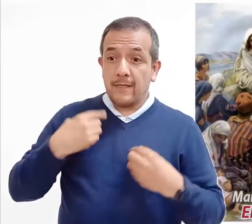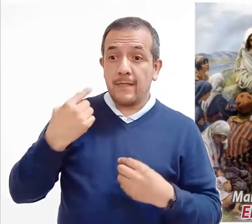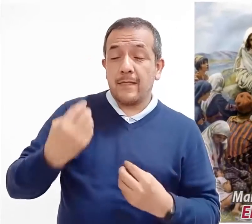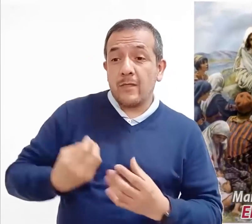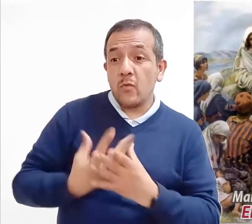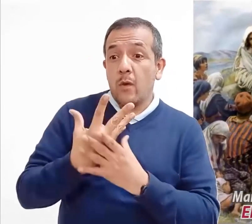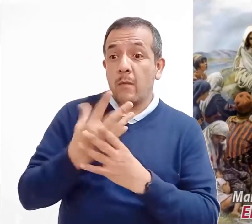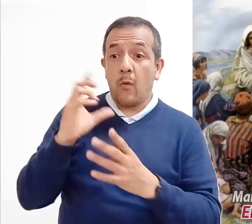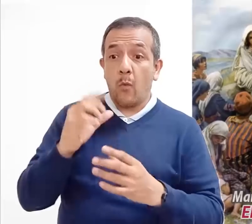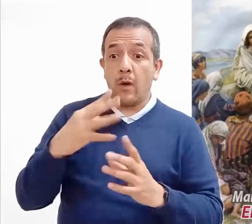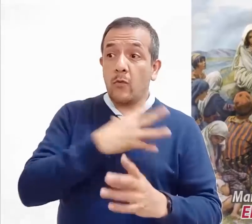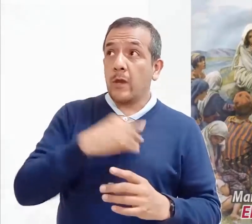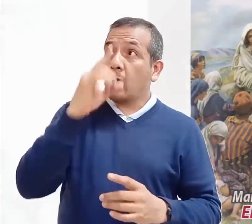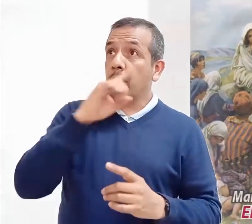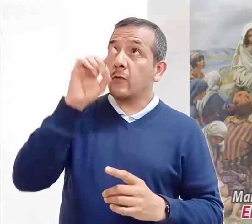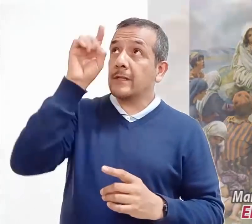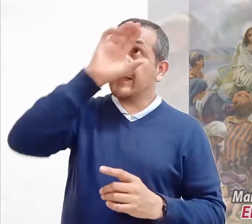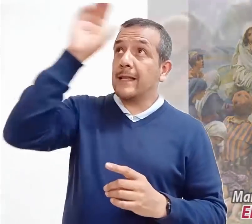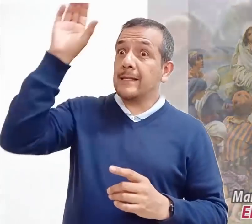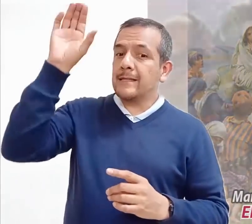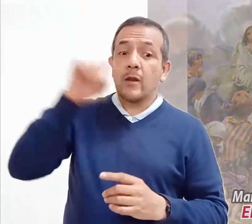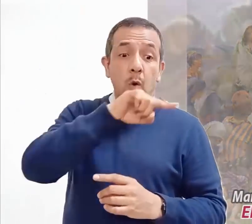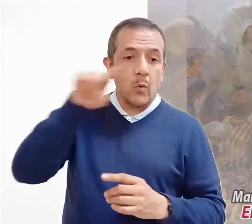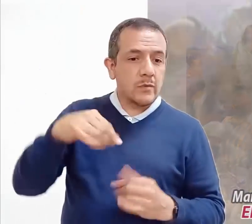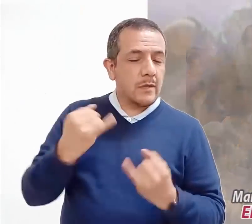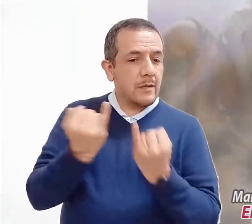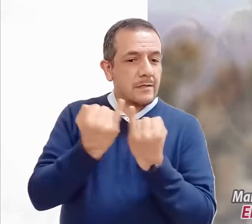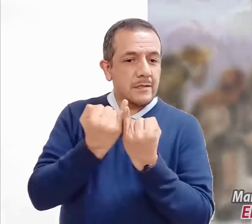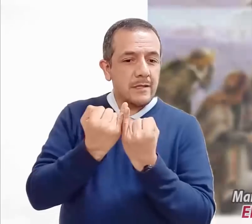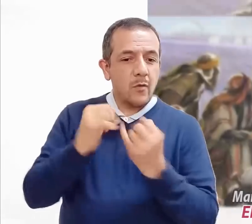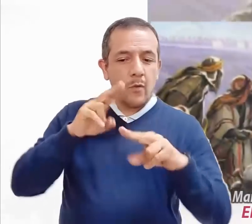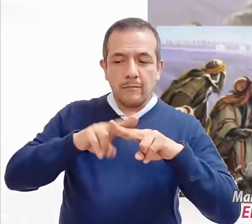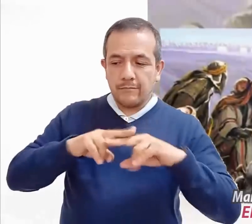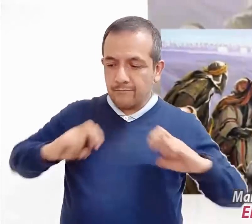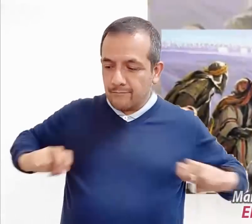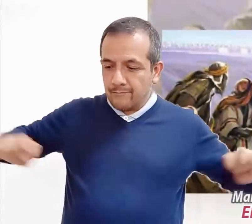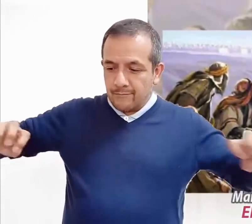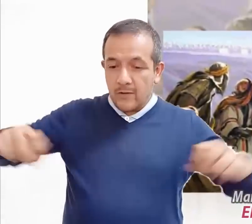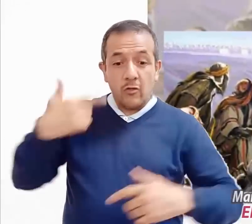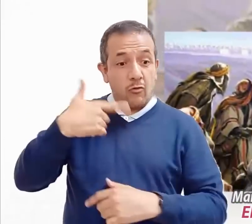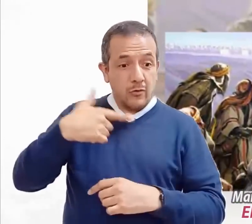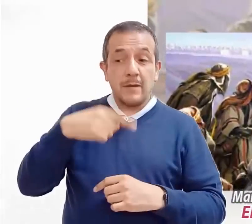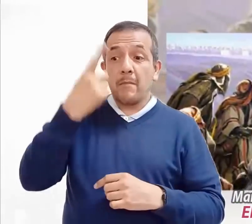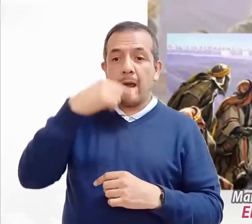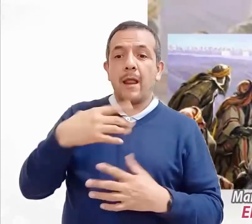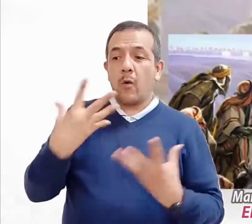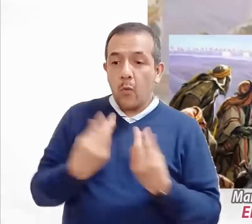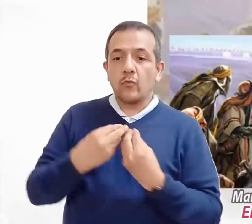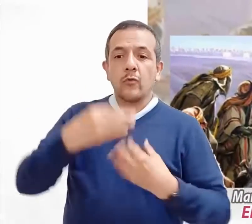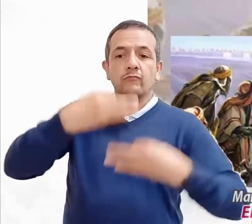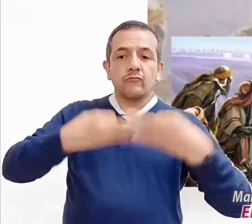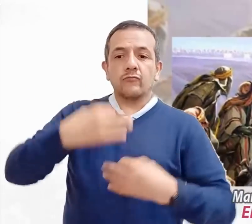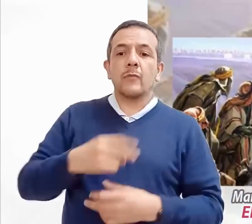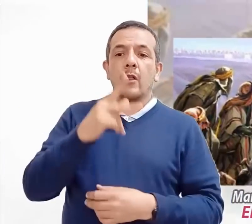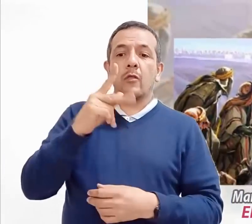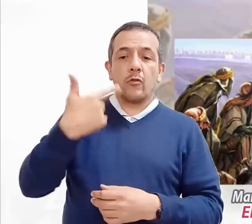sienta en su trono de gloria, ustedes los que me han seguido se sentarán también en 12 tronos para juzgar a las 12 tribus